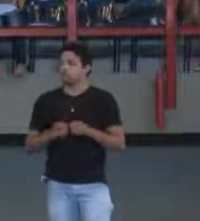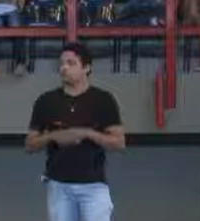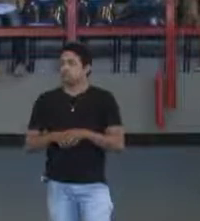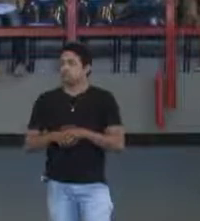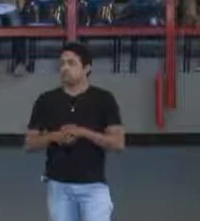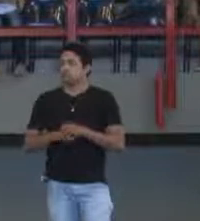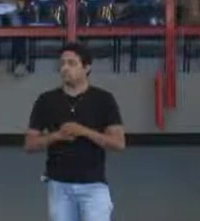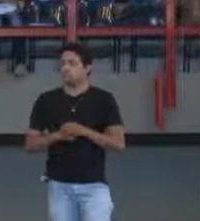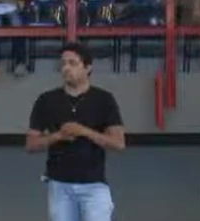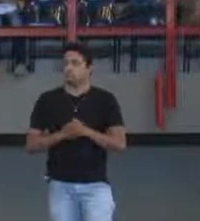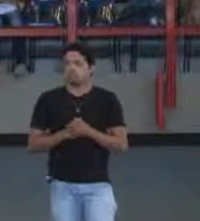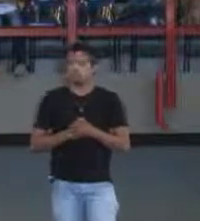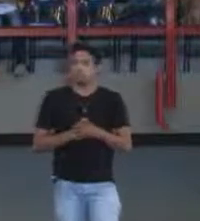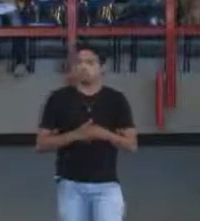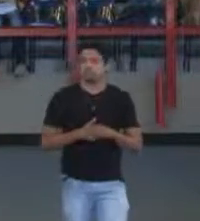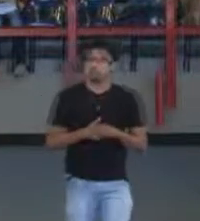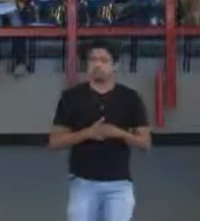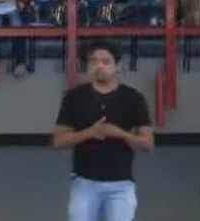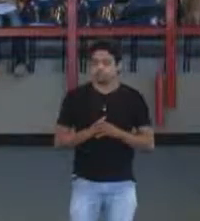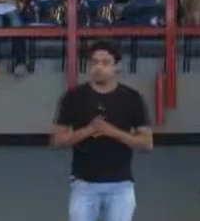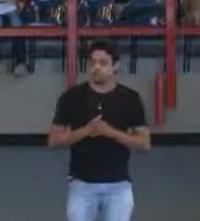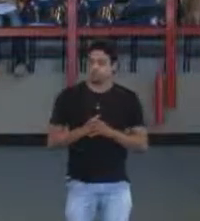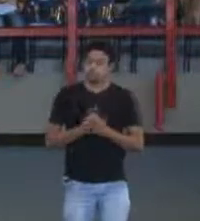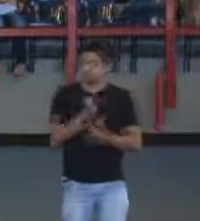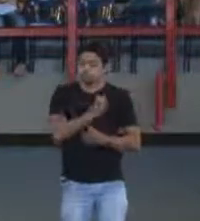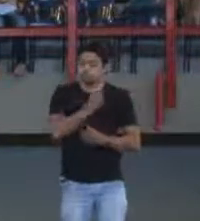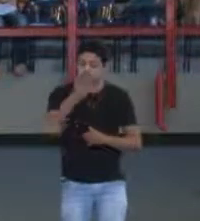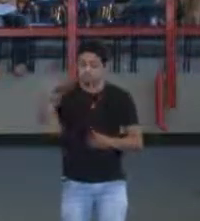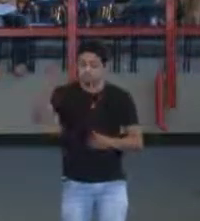Acompanhe aí, por favor, questão de número 2,